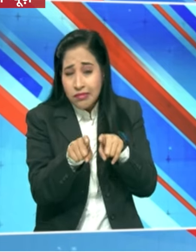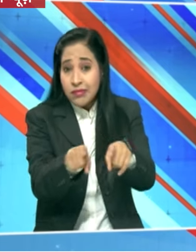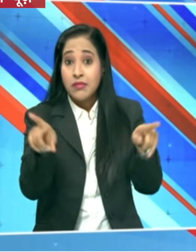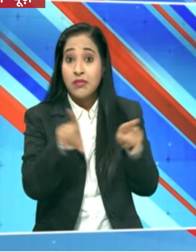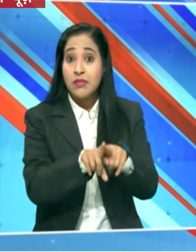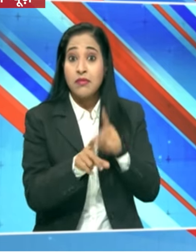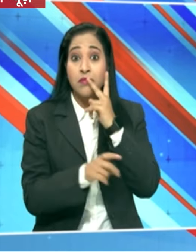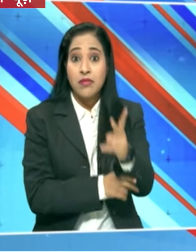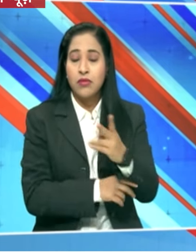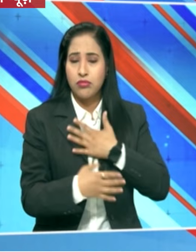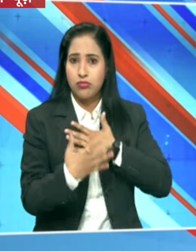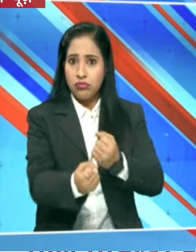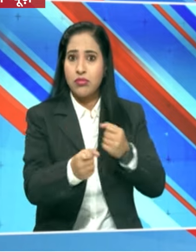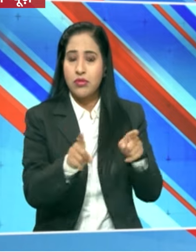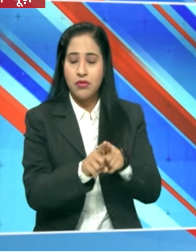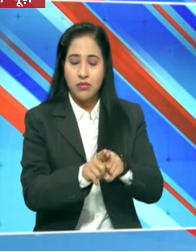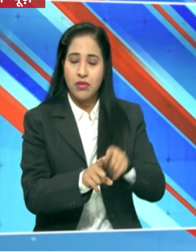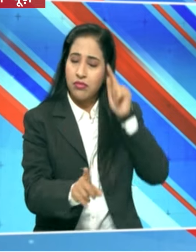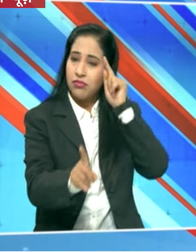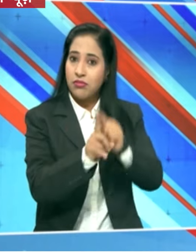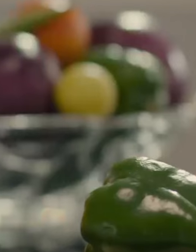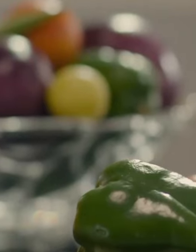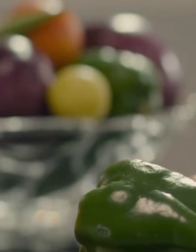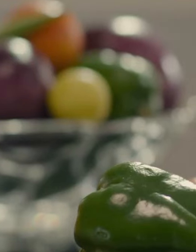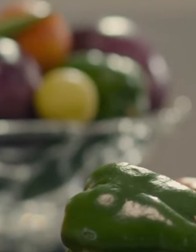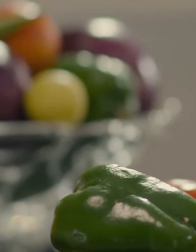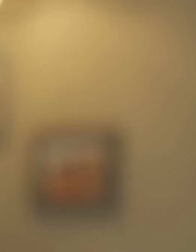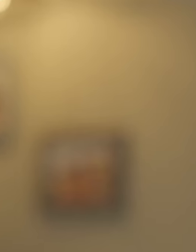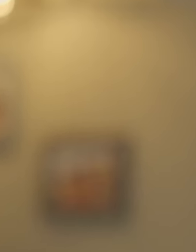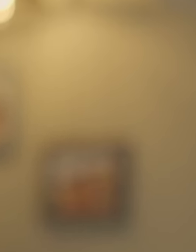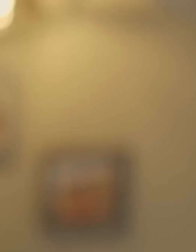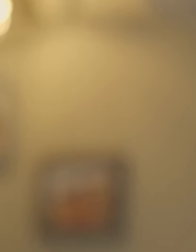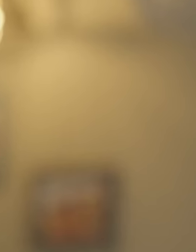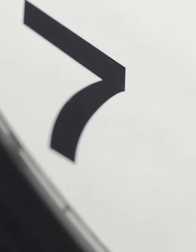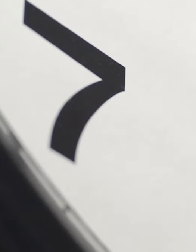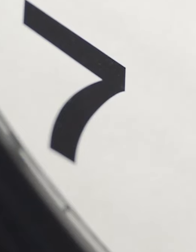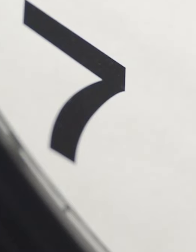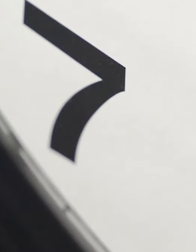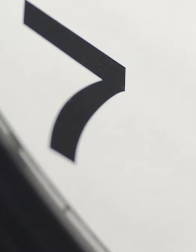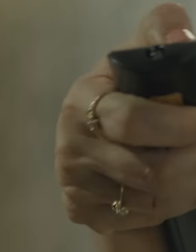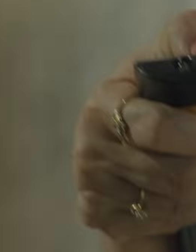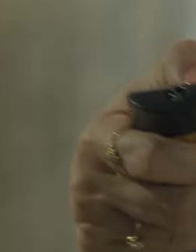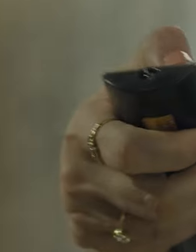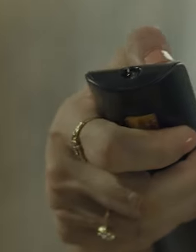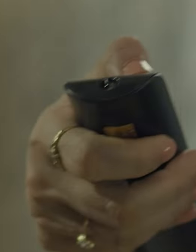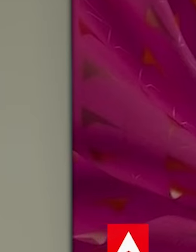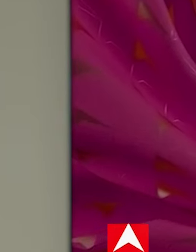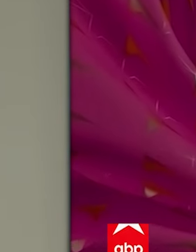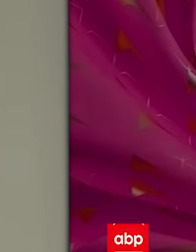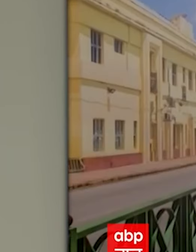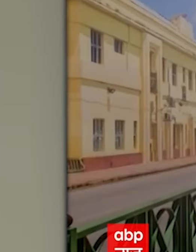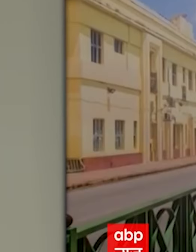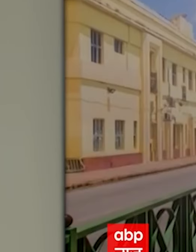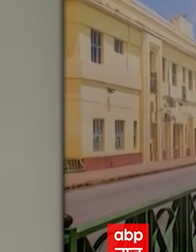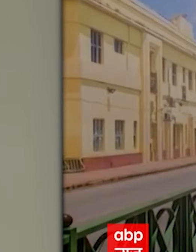जैसे आस्था और विश्वास का संगम हो रहा हो। जैसे ही घड़ी का काटा दोपहर 2:30 पे आए, बबीता जी का